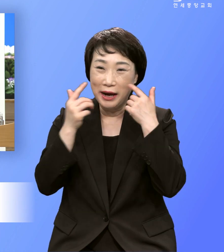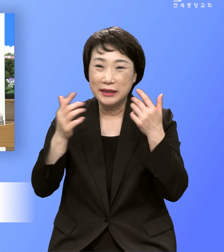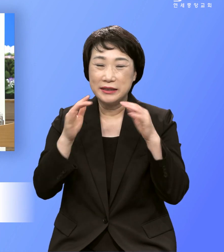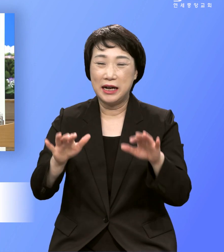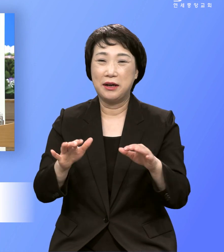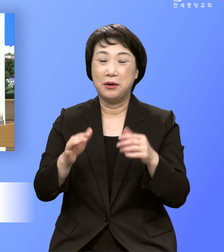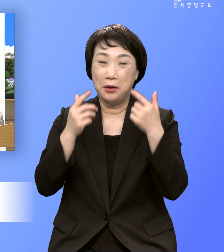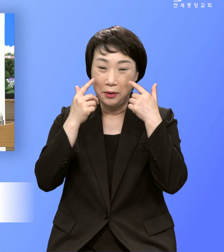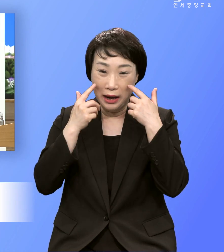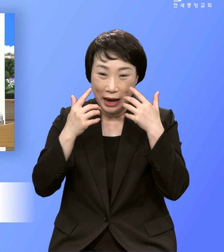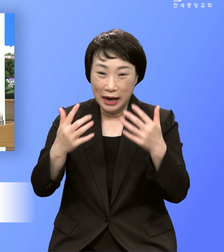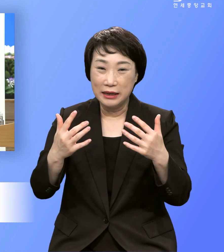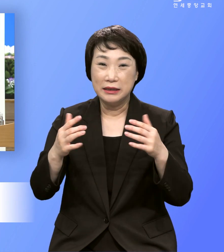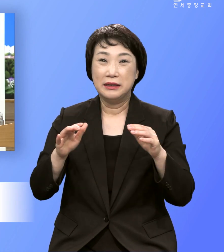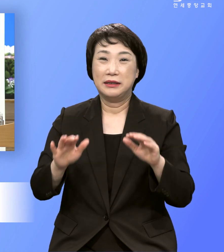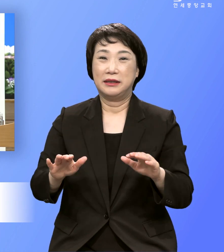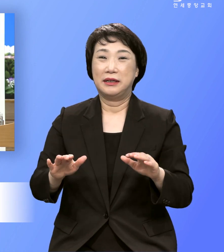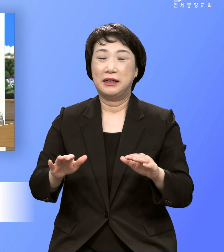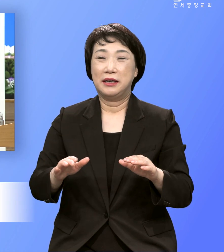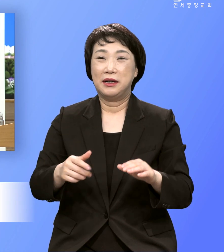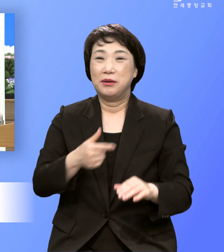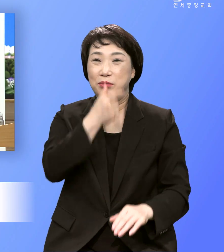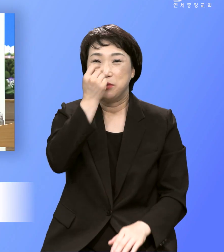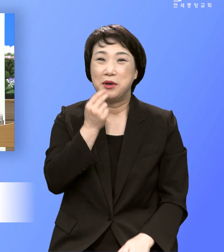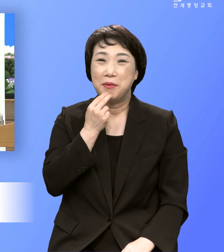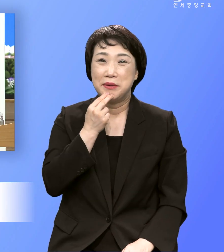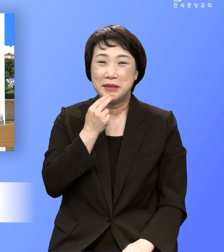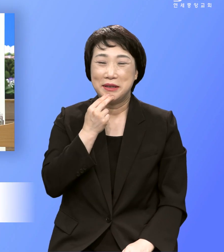확실하고 분명하게 흠없이